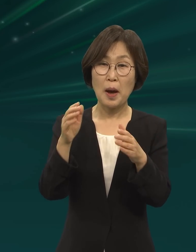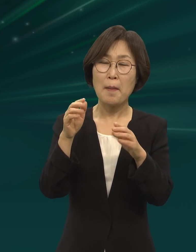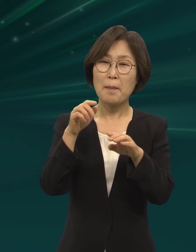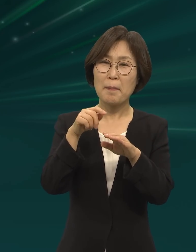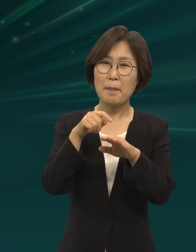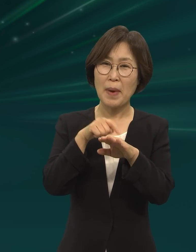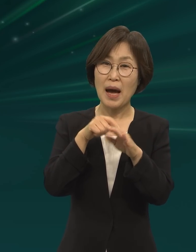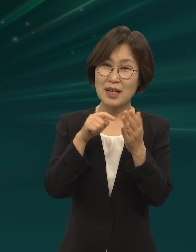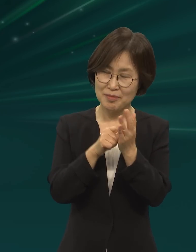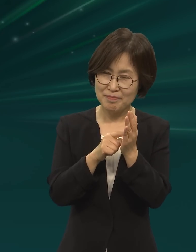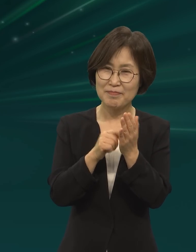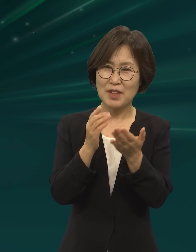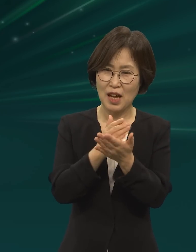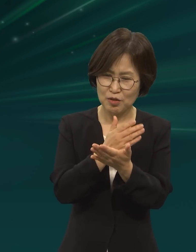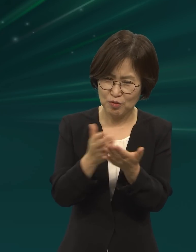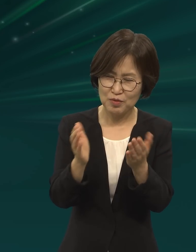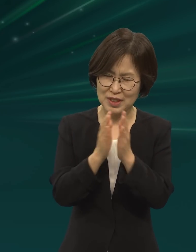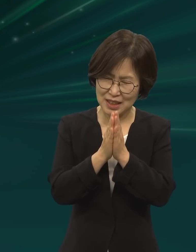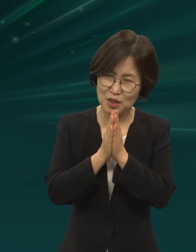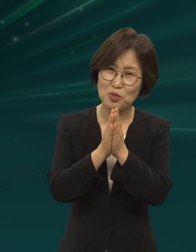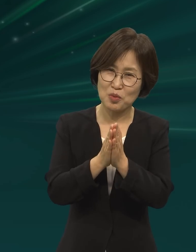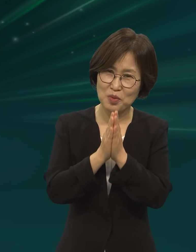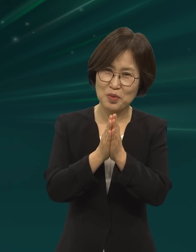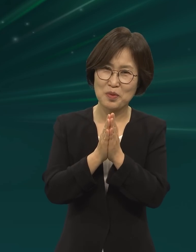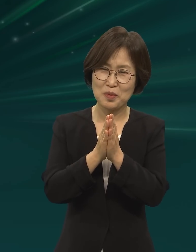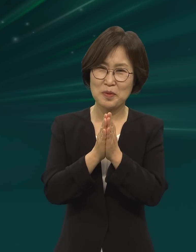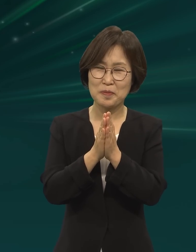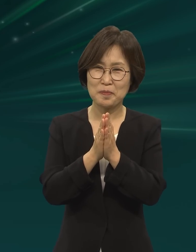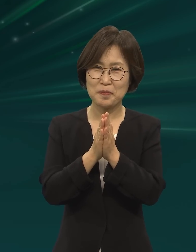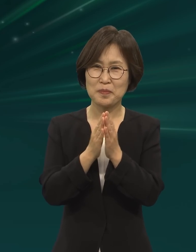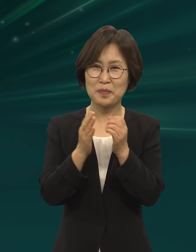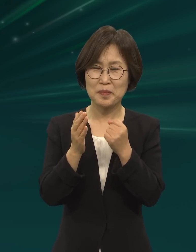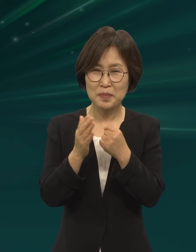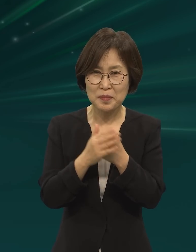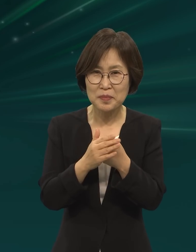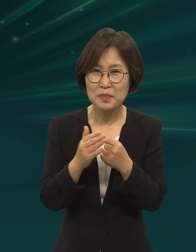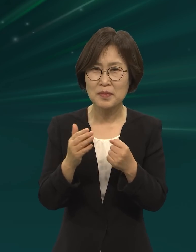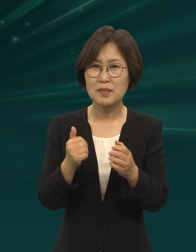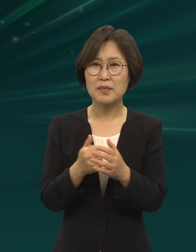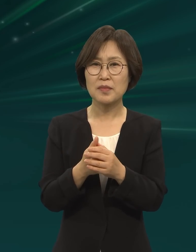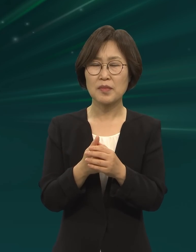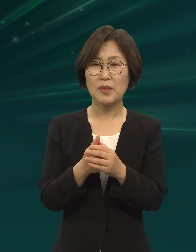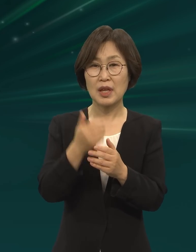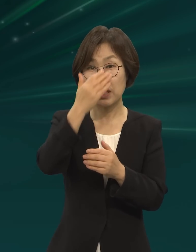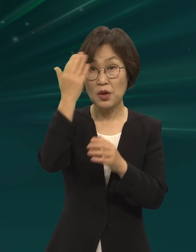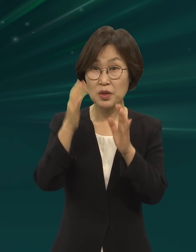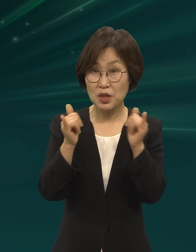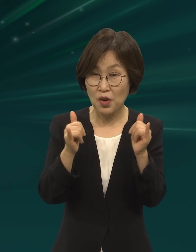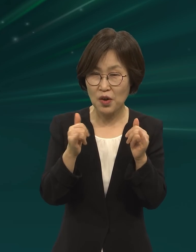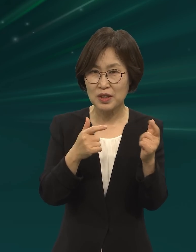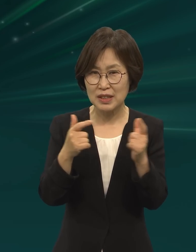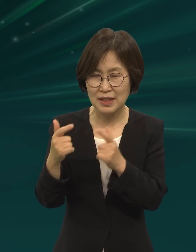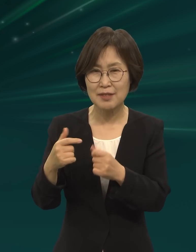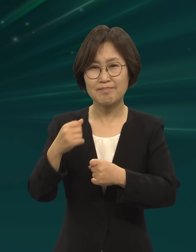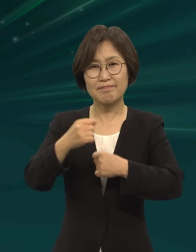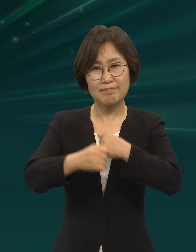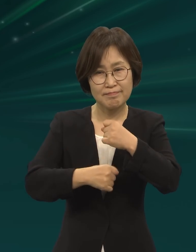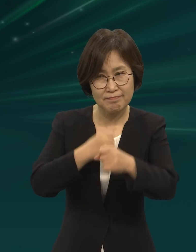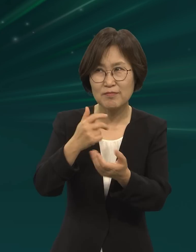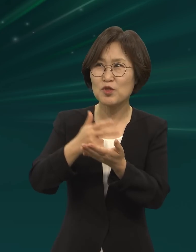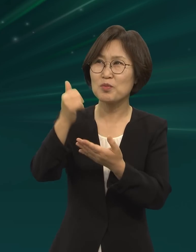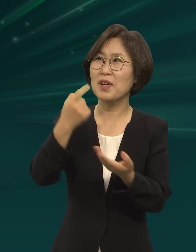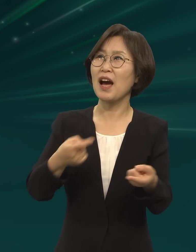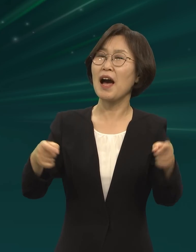나누게 됩니다. 이제 점점 마음을 나누기 때문에 이 청년들이, 우리 여성들이 이제 마음껏 주님과